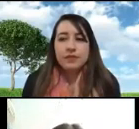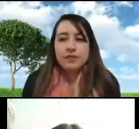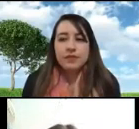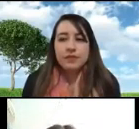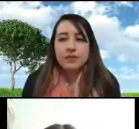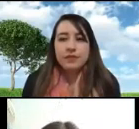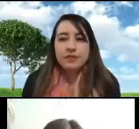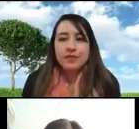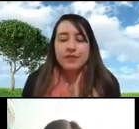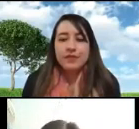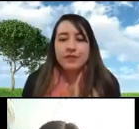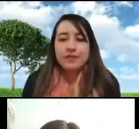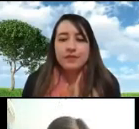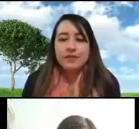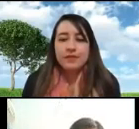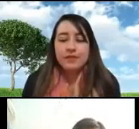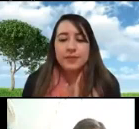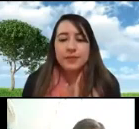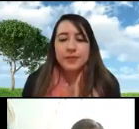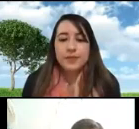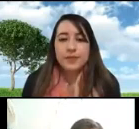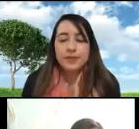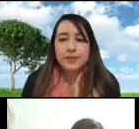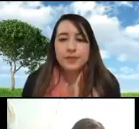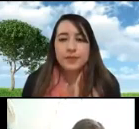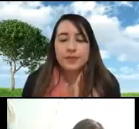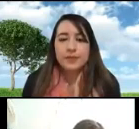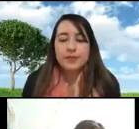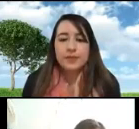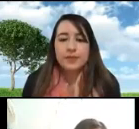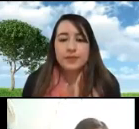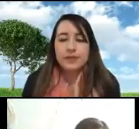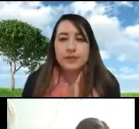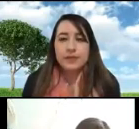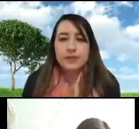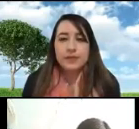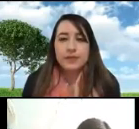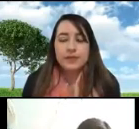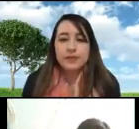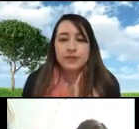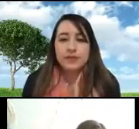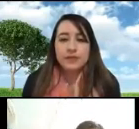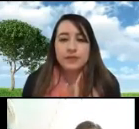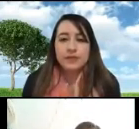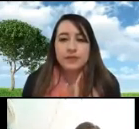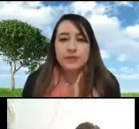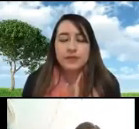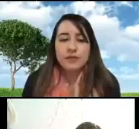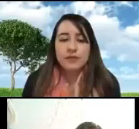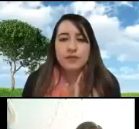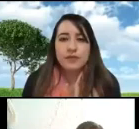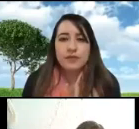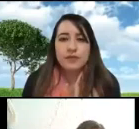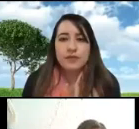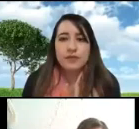están acertando a todo. Muchas gracias y muchas felicidades. Ahora vamos a pasar al siguiente